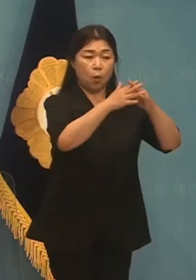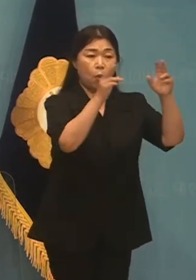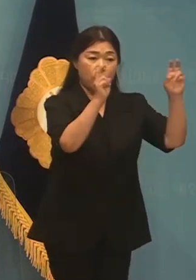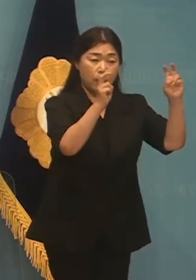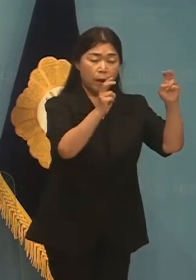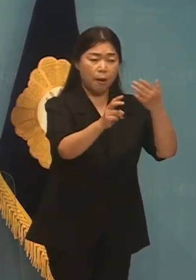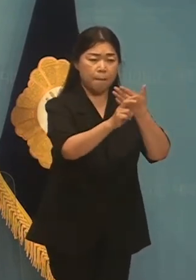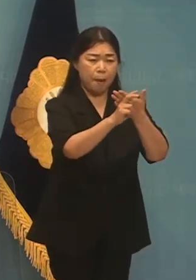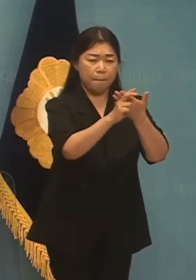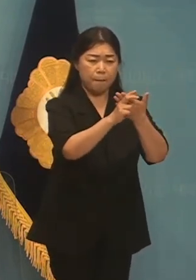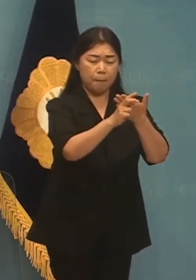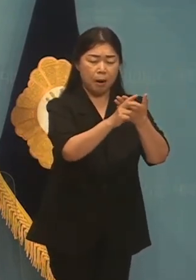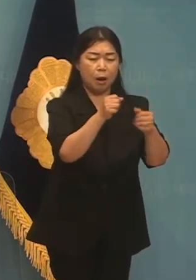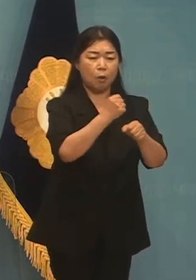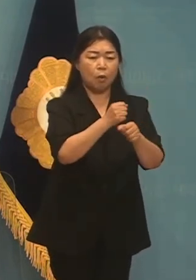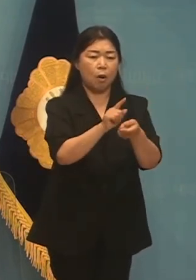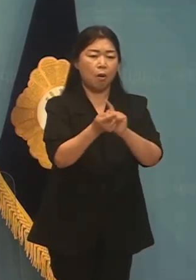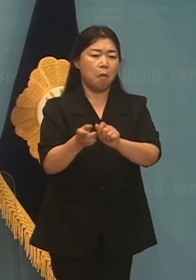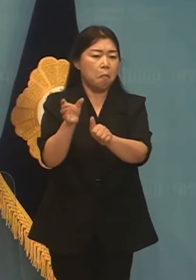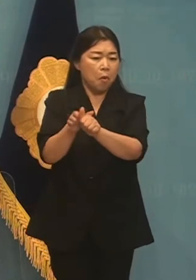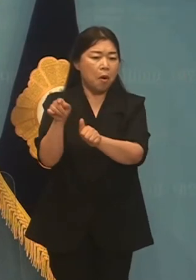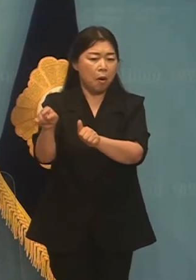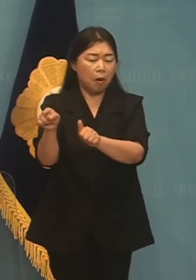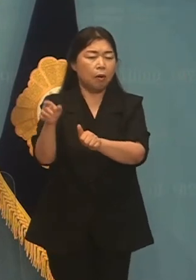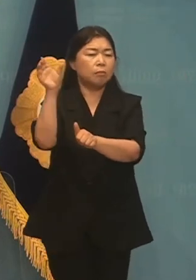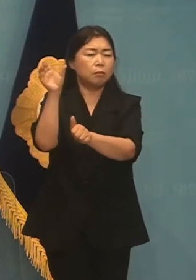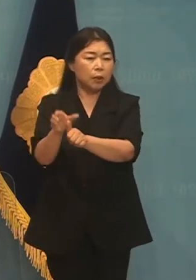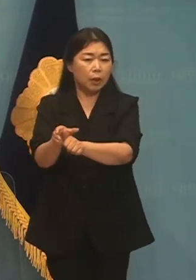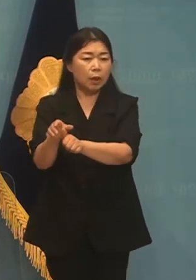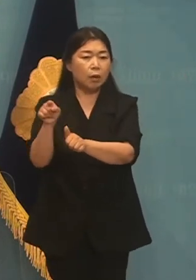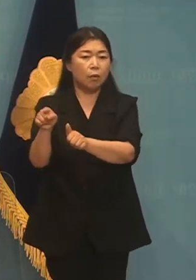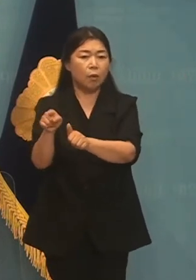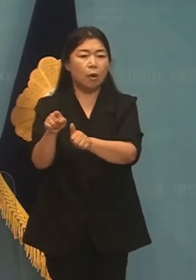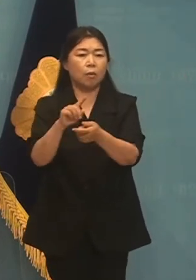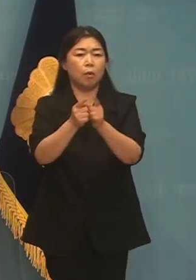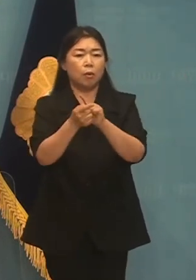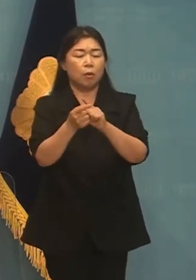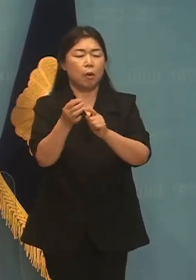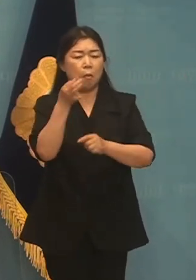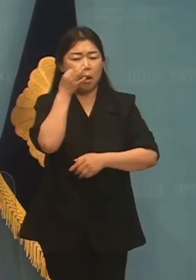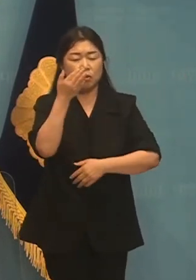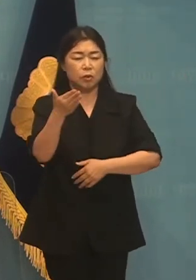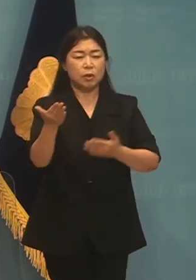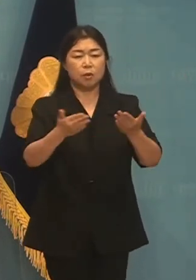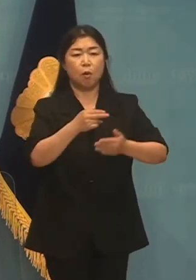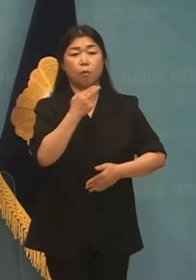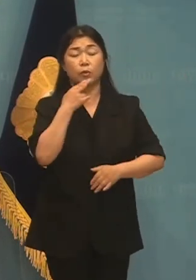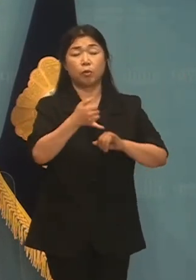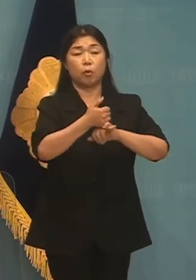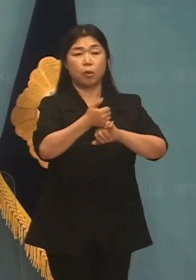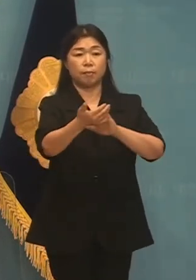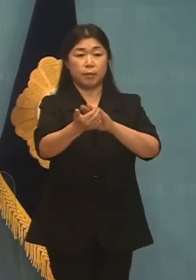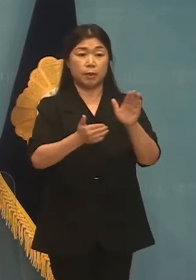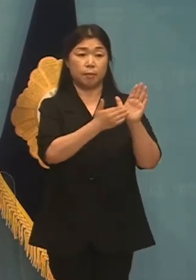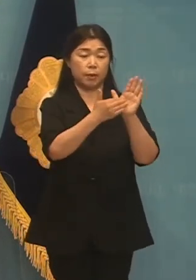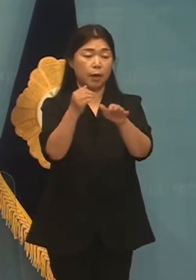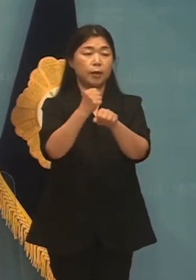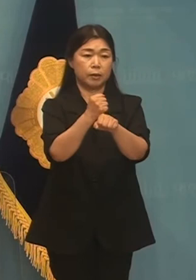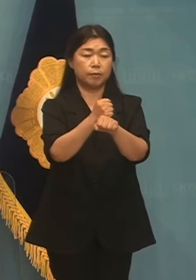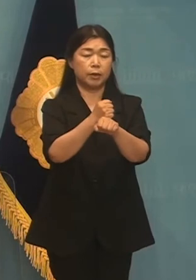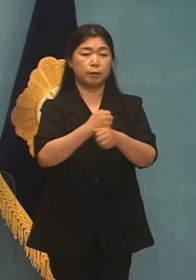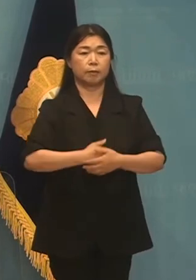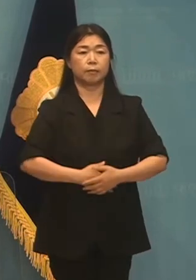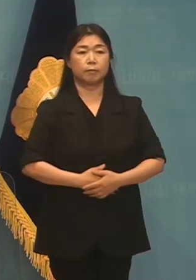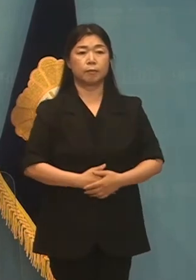시공사들이 법을 어겨도 서로 눈 감아주는 일이 없도록 강력한 사전 차단 대책을